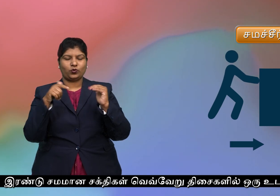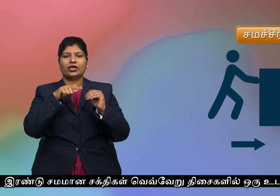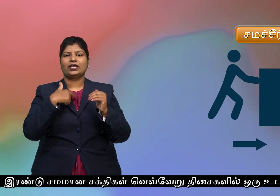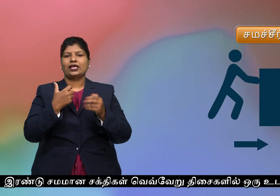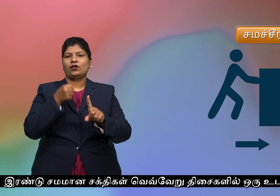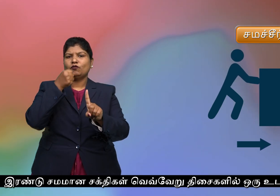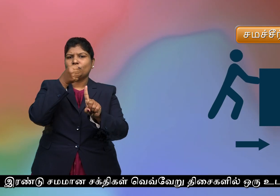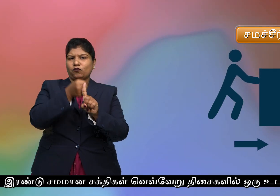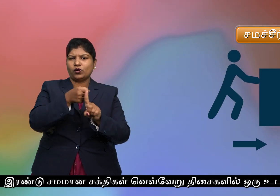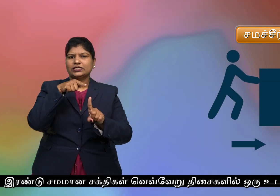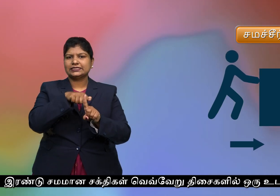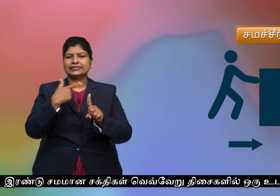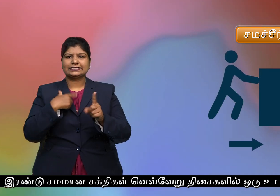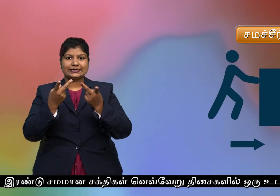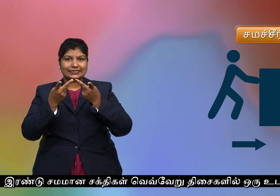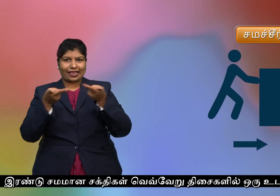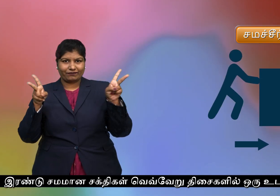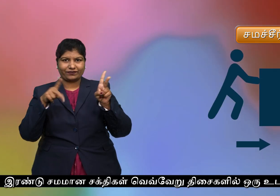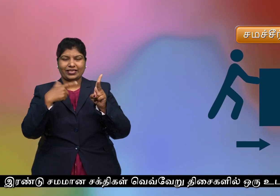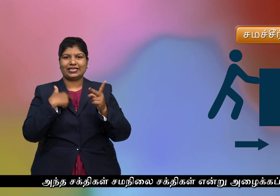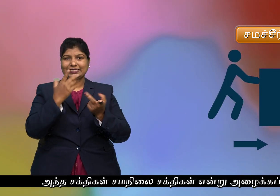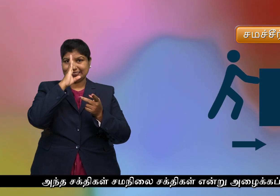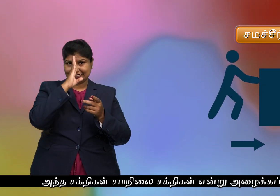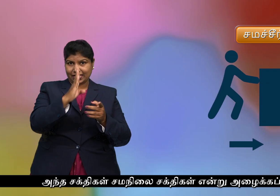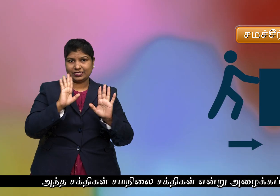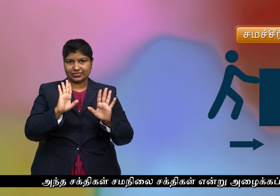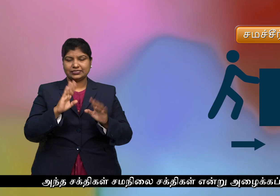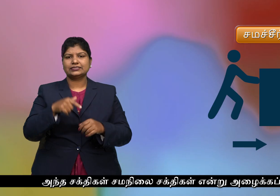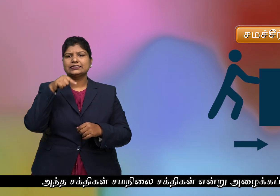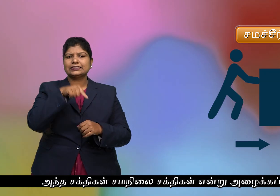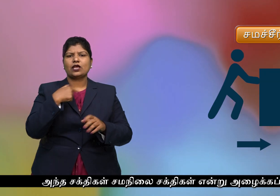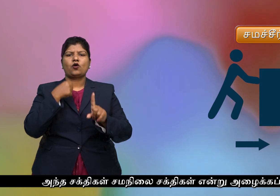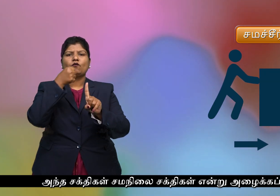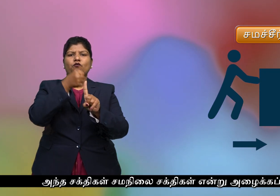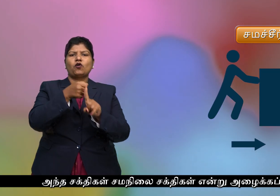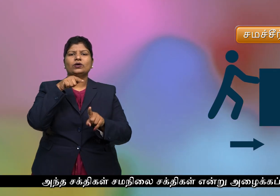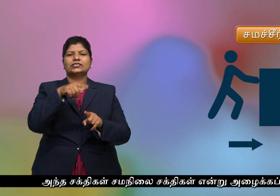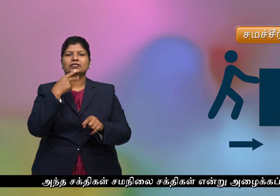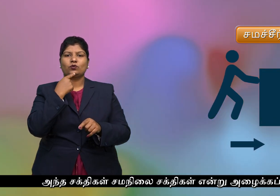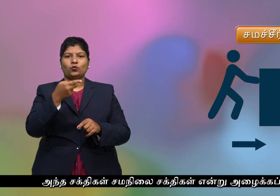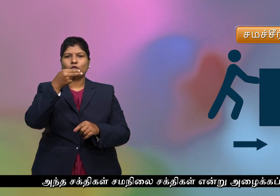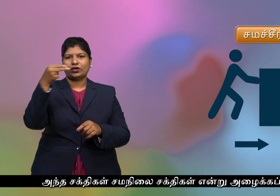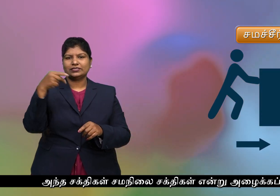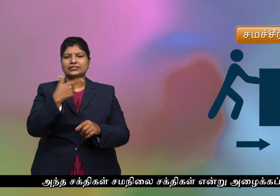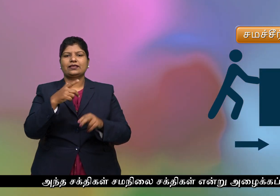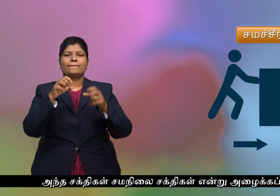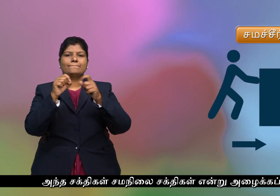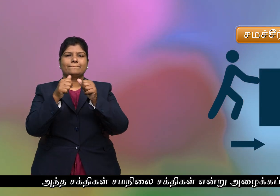ஒரு உடலியல் செயல்பாட்டால் அந்த விசைகள் சமநிலை விசைகள் என்று அழைக்கப்படுகின்றன.